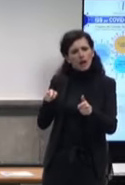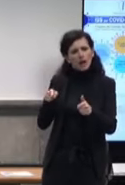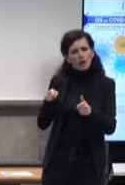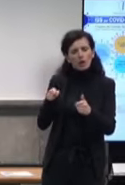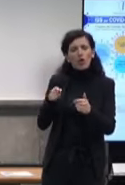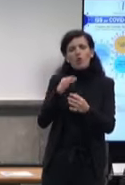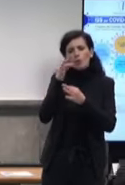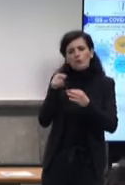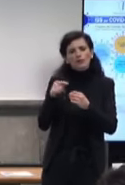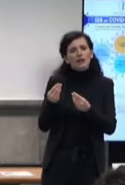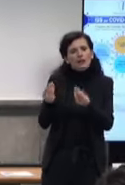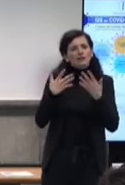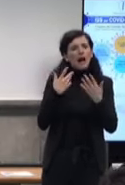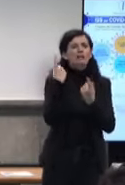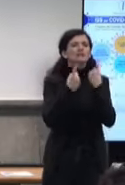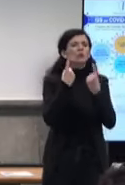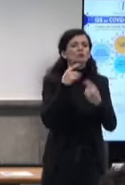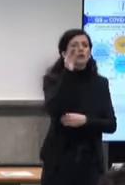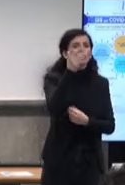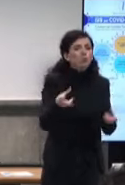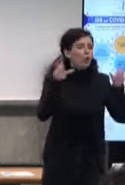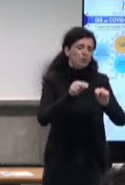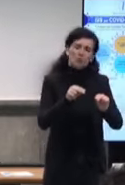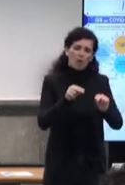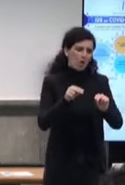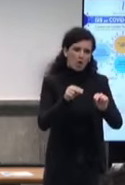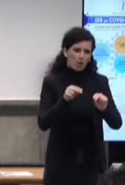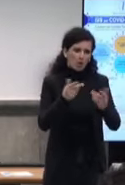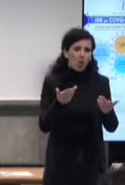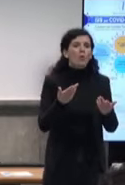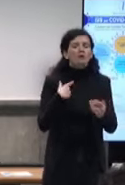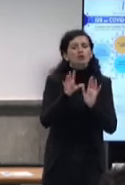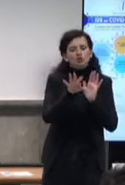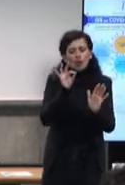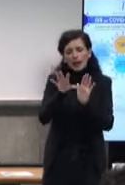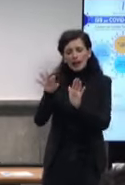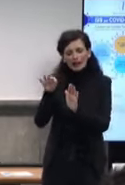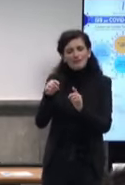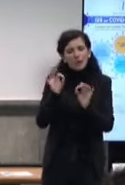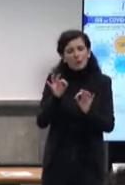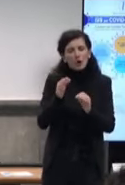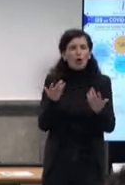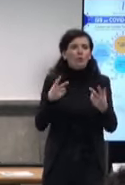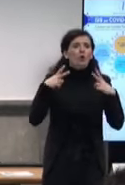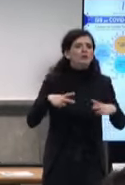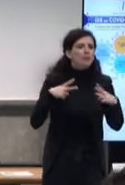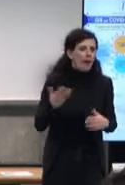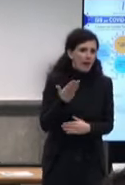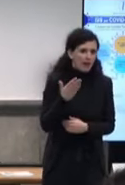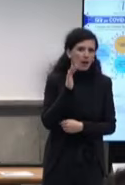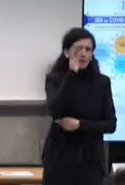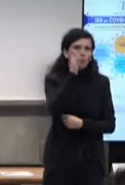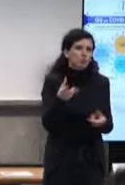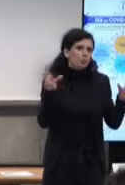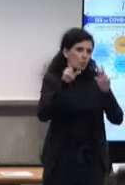vogliamo vedere quindi molto dell'azione di contenimento vengono prese in base a questo poi è ovvio è auspicabile come